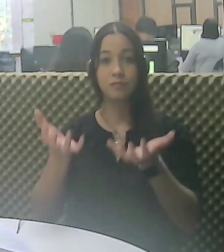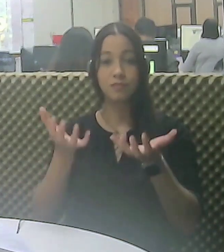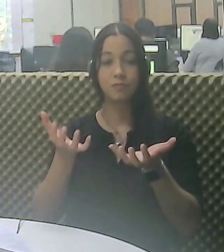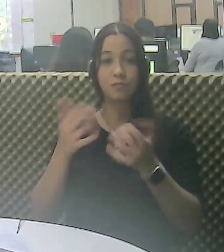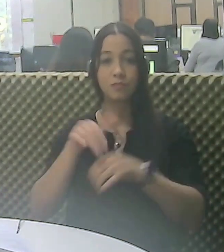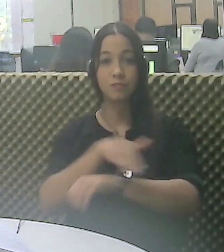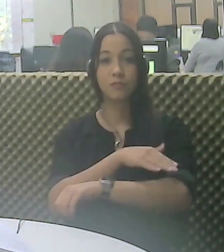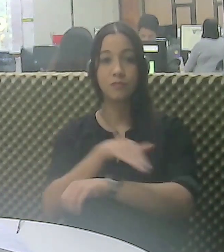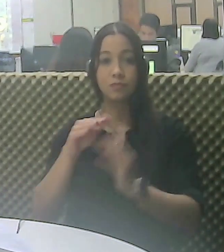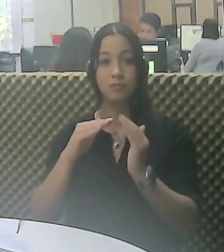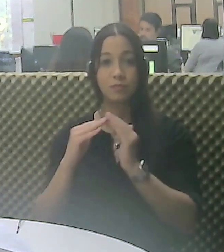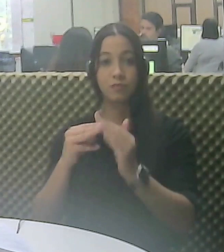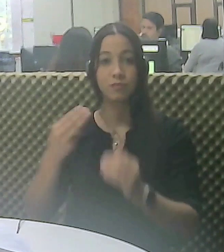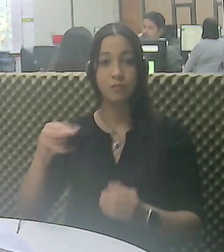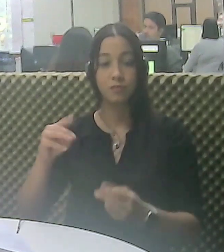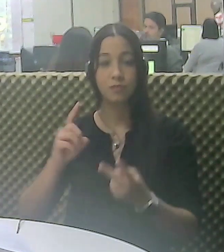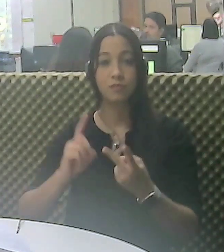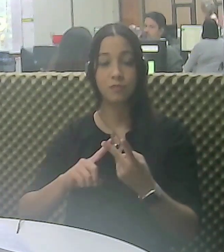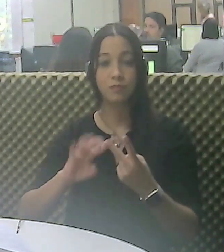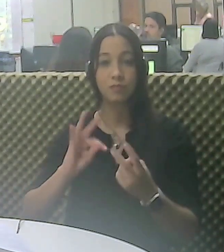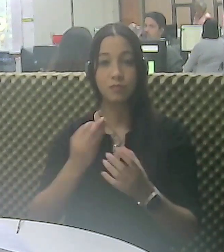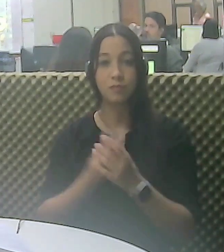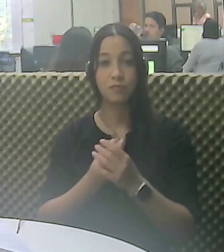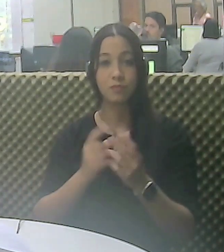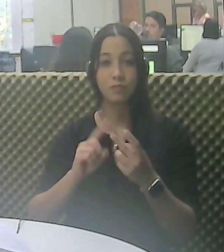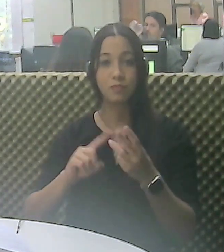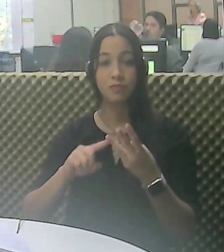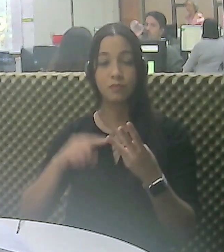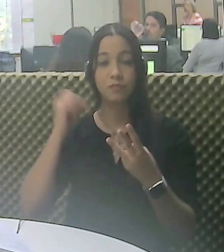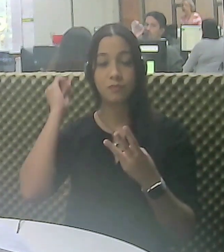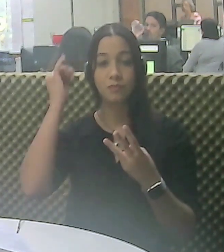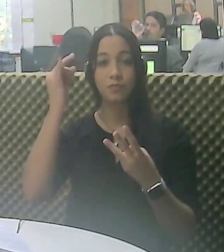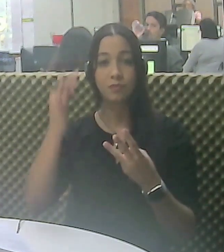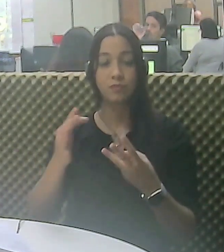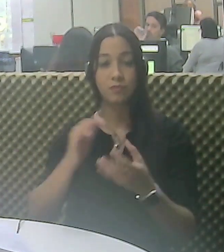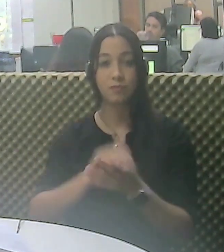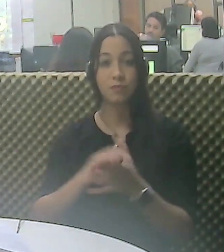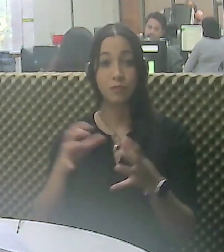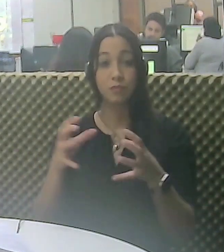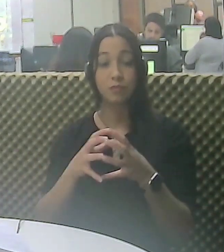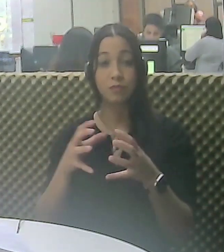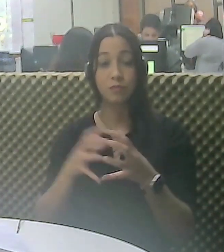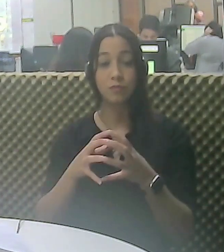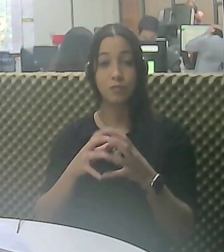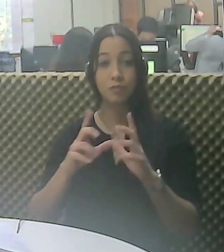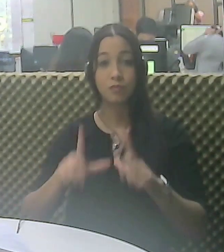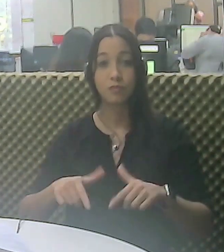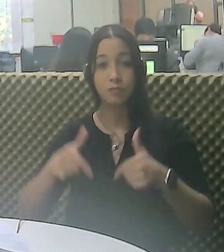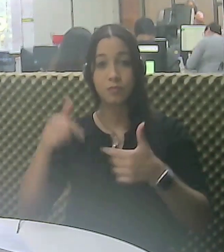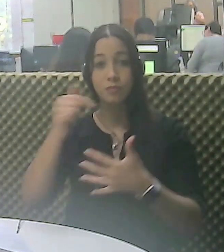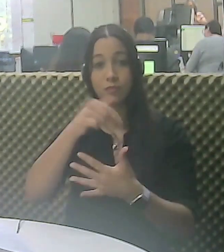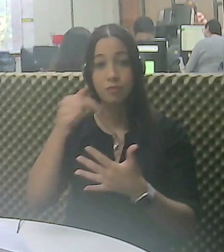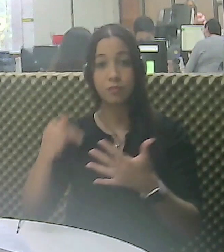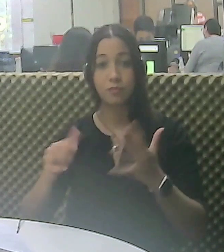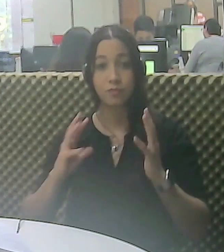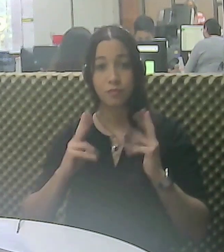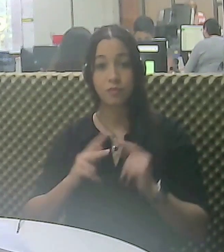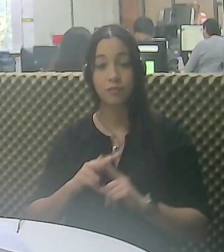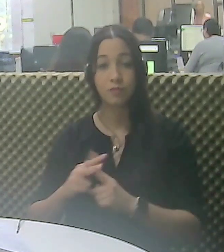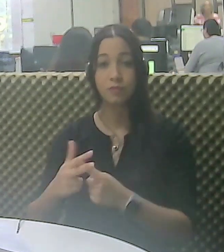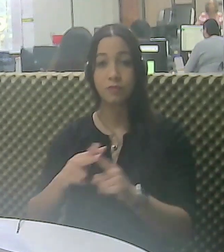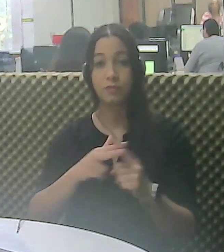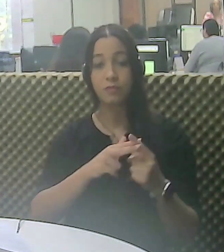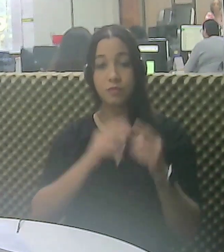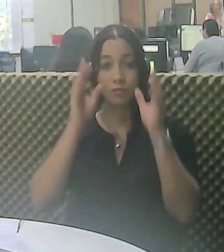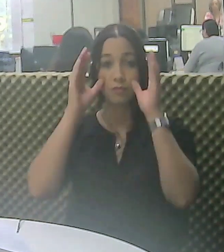vias dos bairros Morumbi, Residencial Integração e Alvorada. A força-tarefa reúne ações de limpeza e manutenção com foco